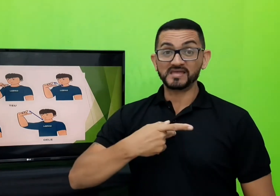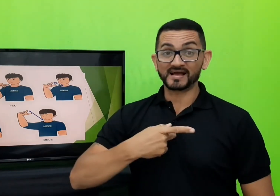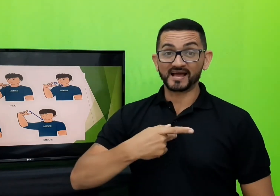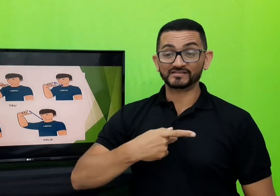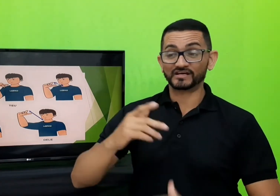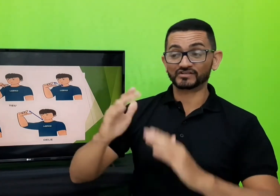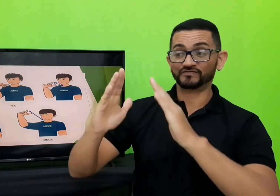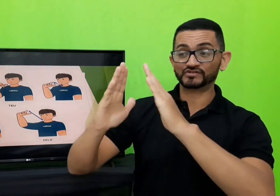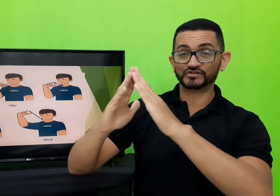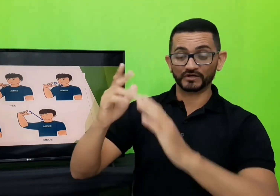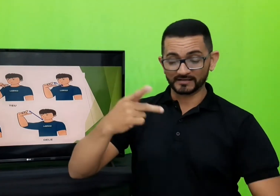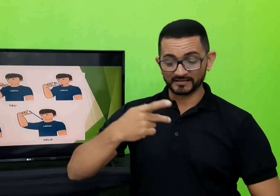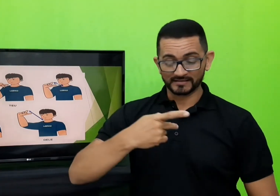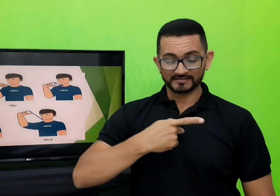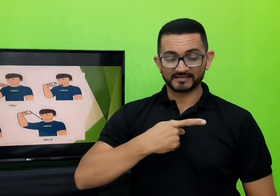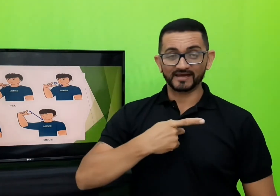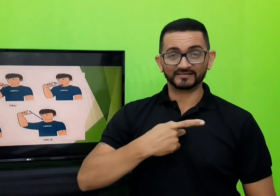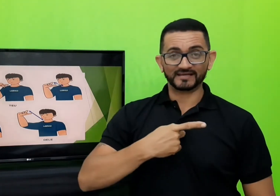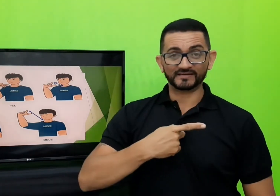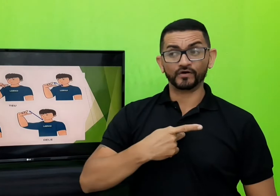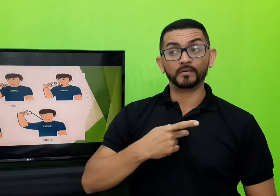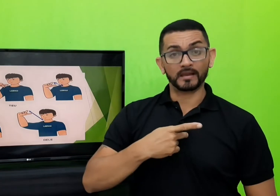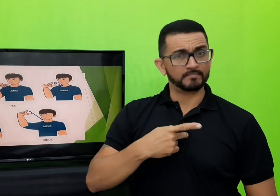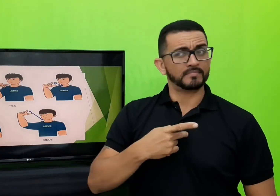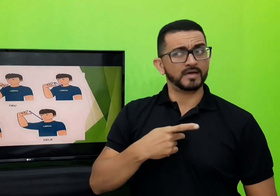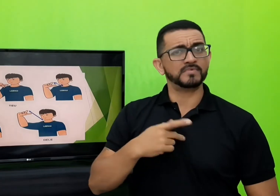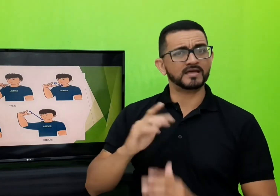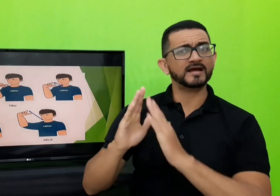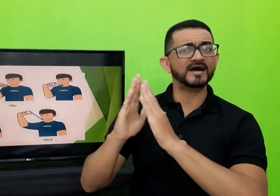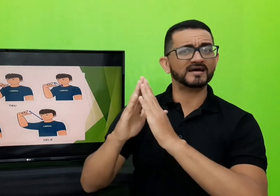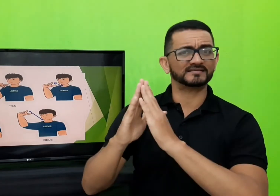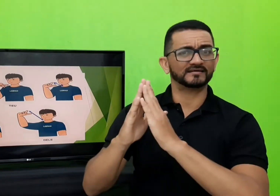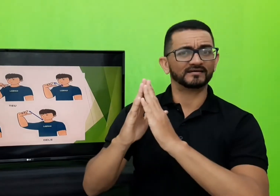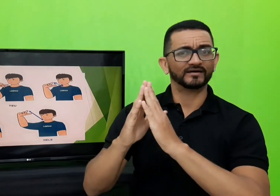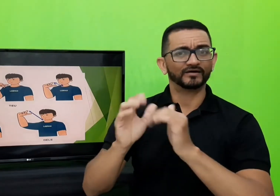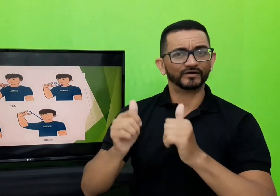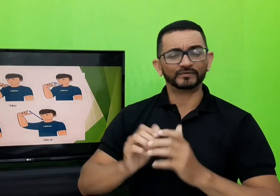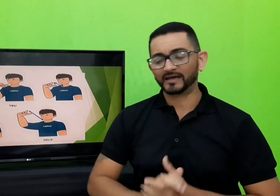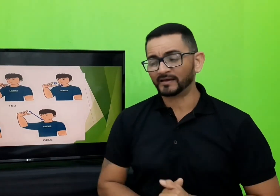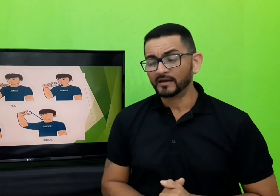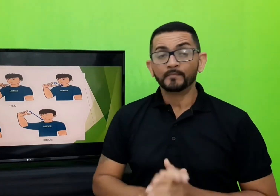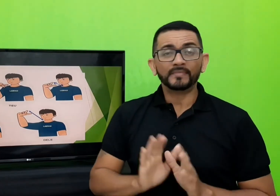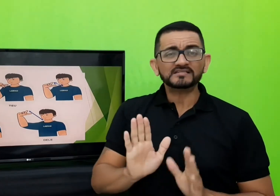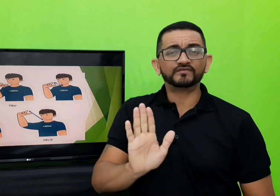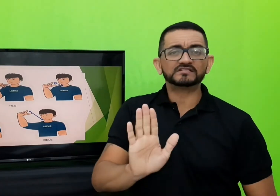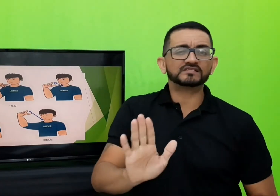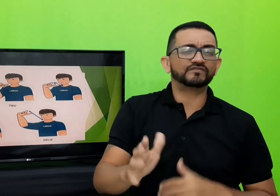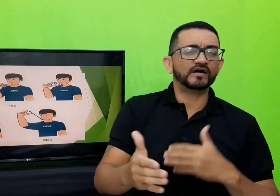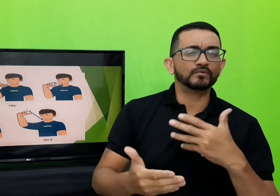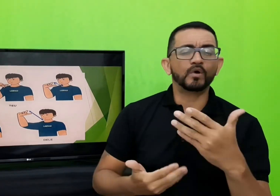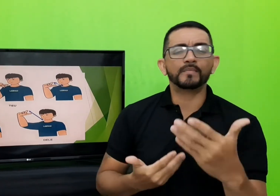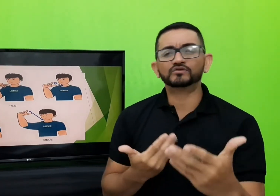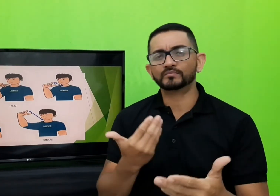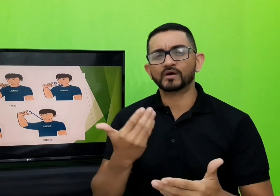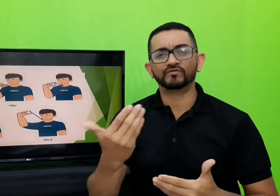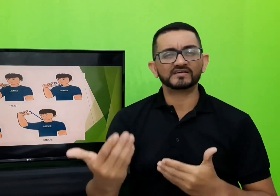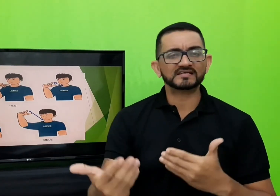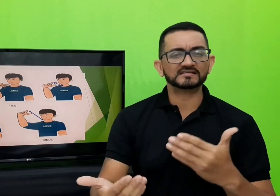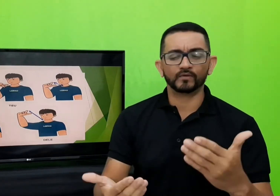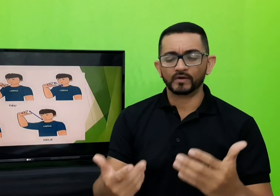minha casa ela já funciona, certo? Dessa forma, é minha casa, ok? Mas se você estiver num momento de uma conversação